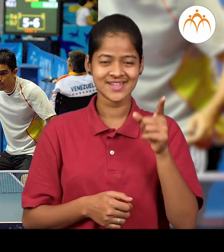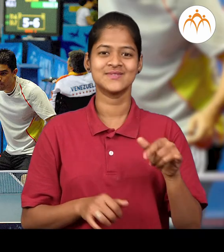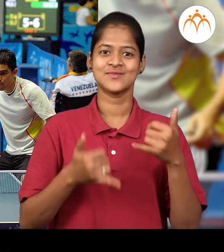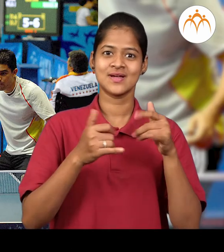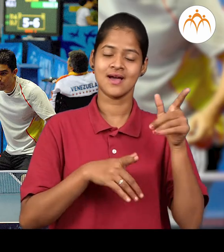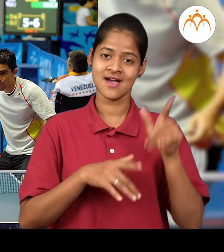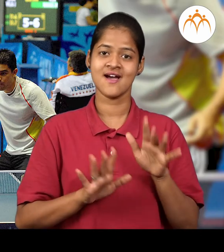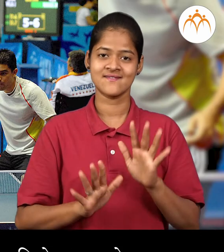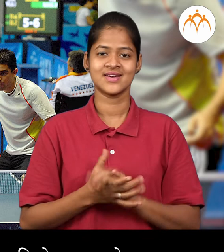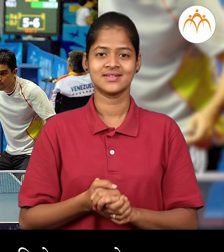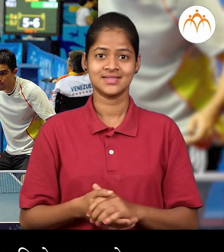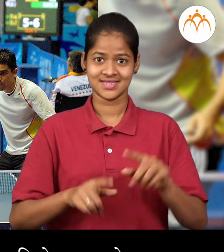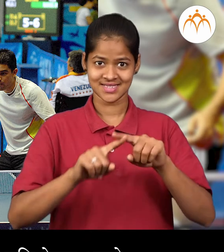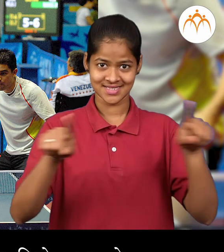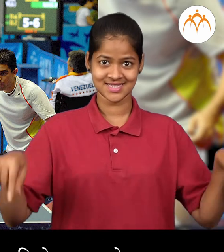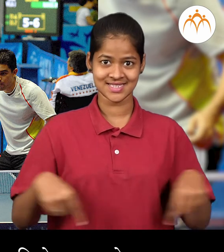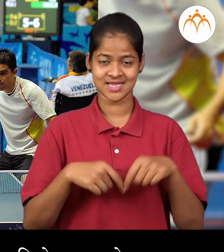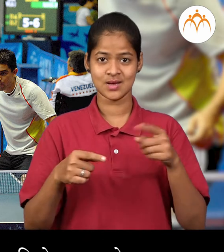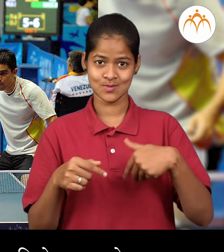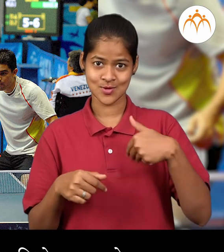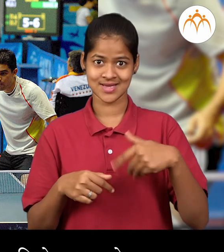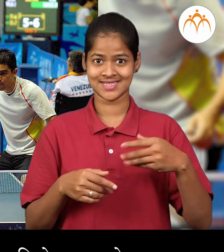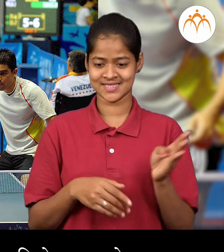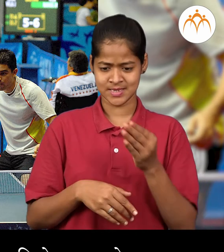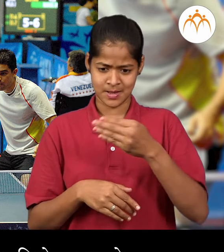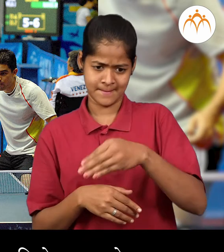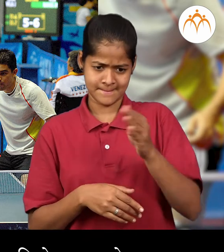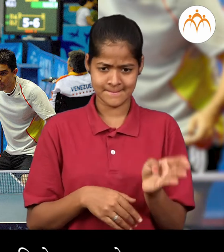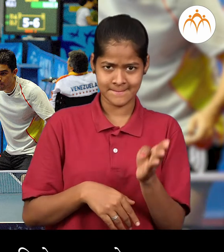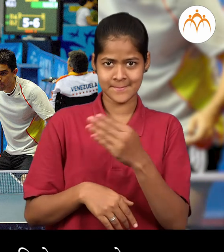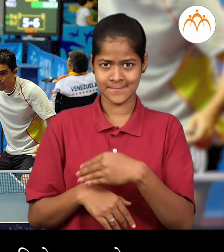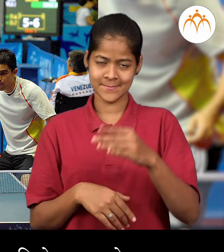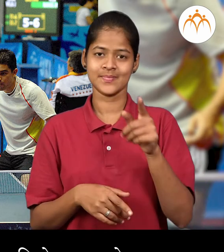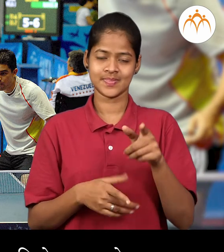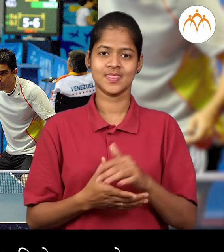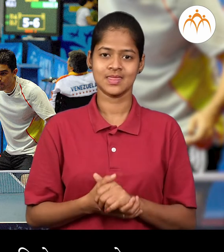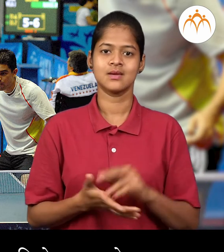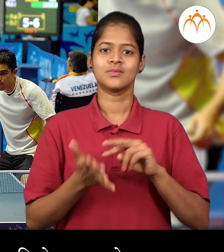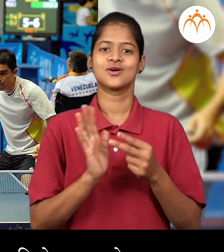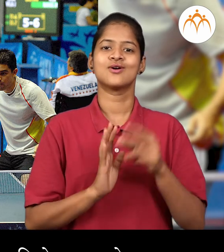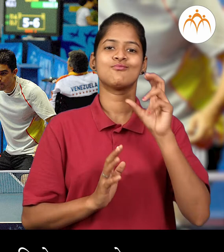टेनिस या खेड़ा साठी रैकेट बोल